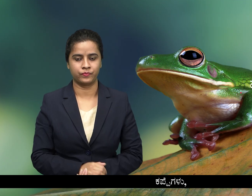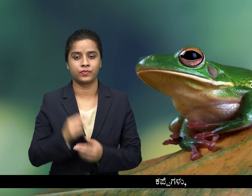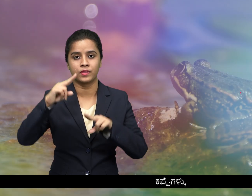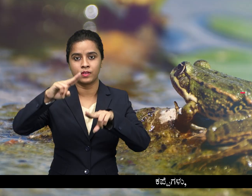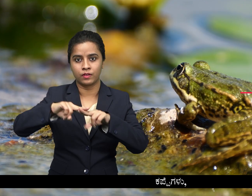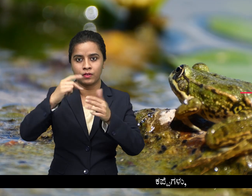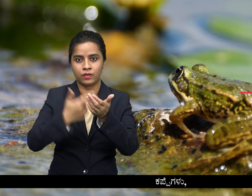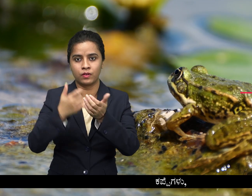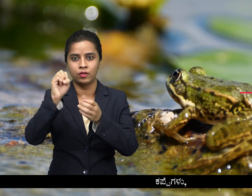ಕಪ್ಪೆಗಳು,